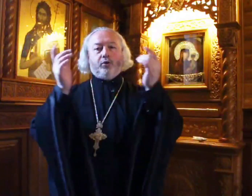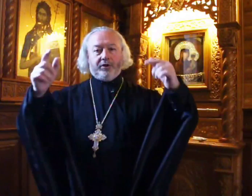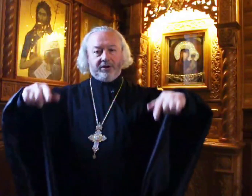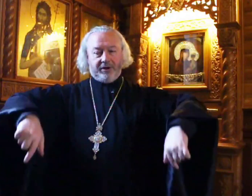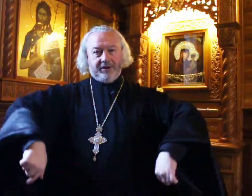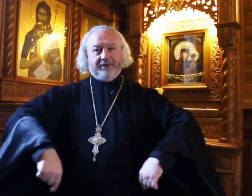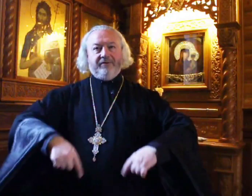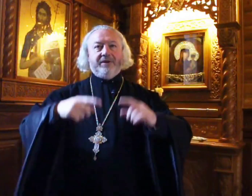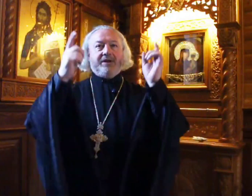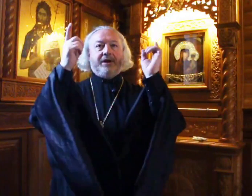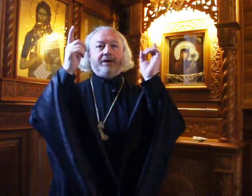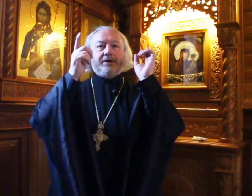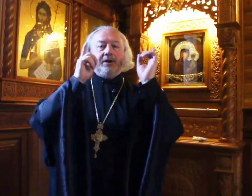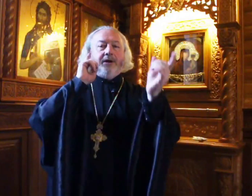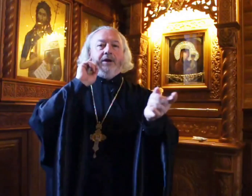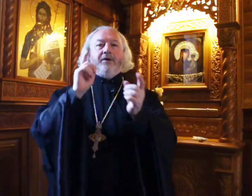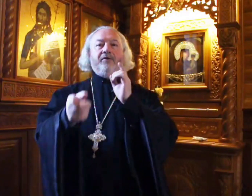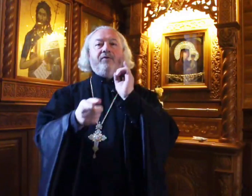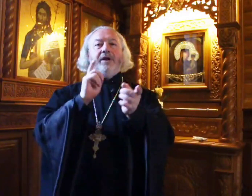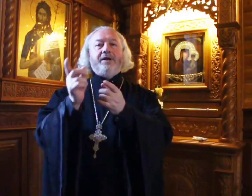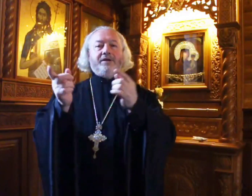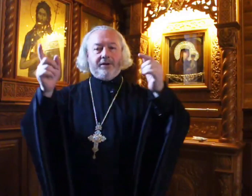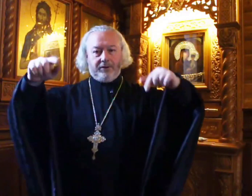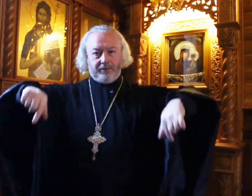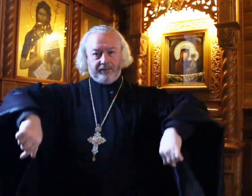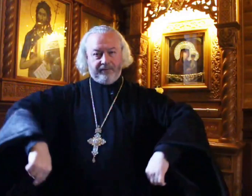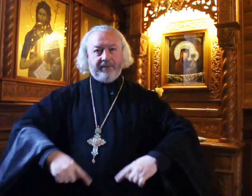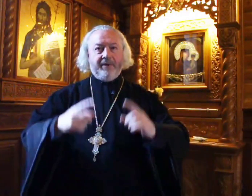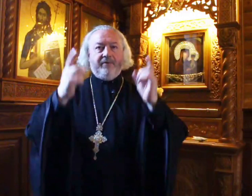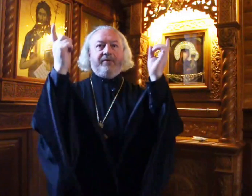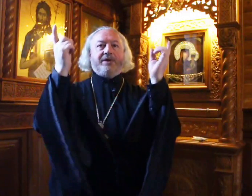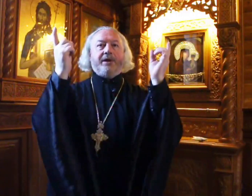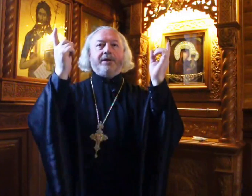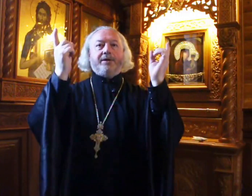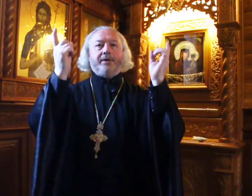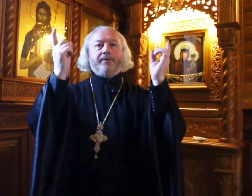Христос воскресе! Воистину воскресе!